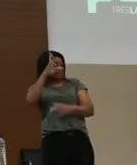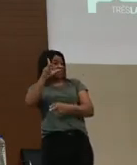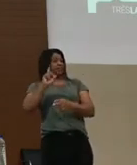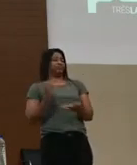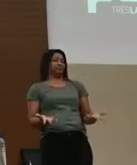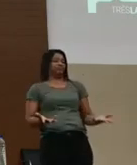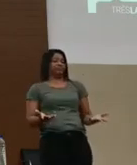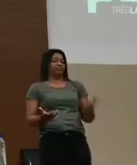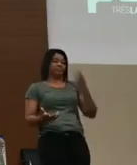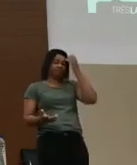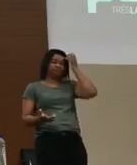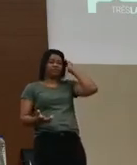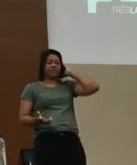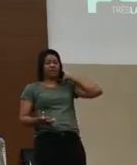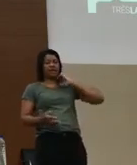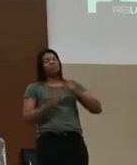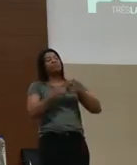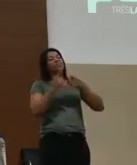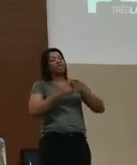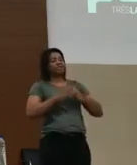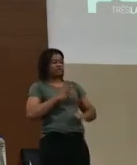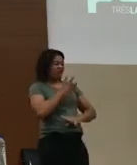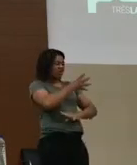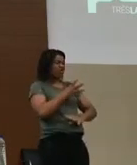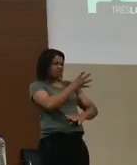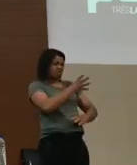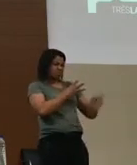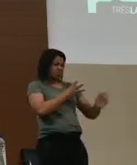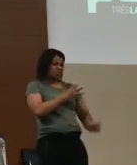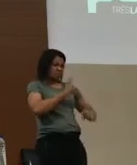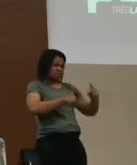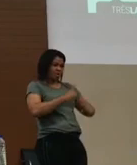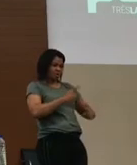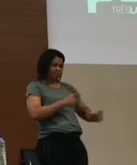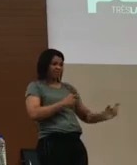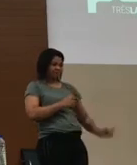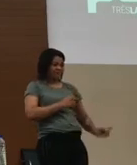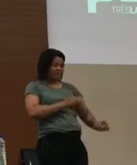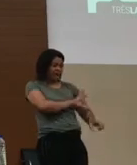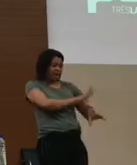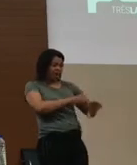assim. O que eu quero trazer é esse entendimento.